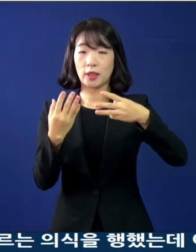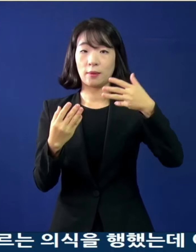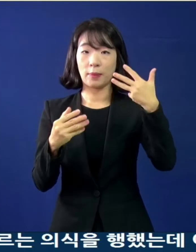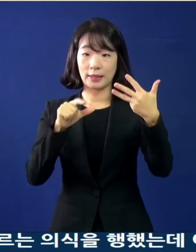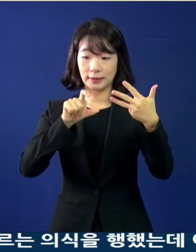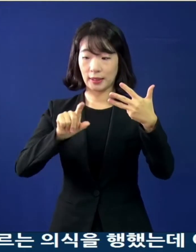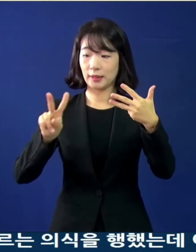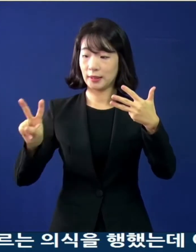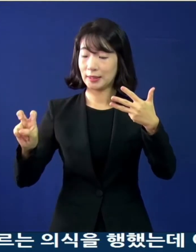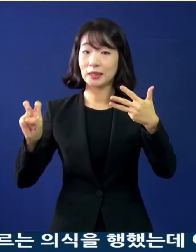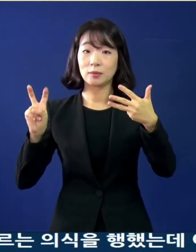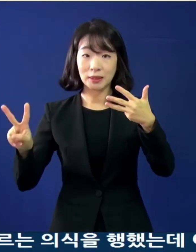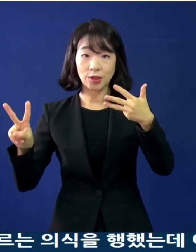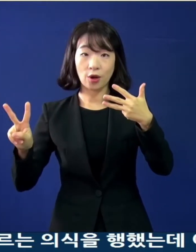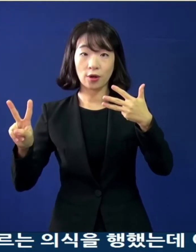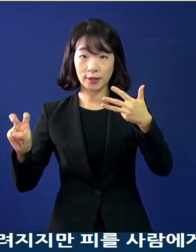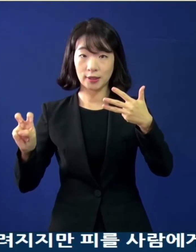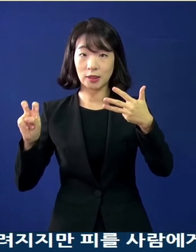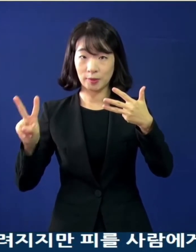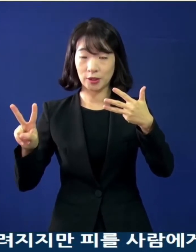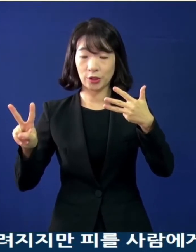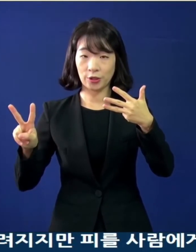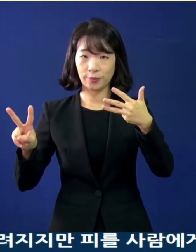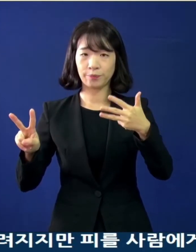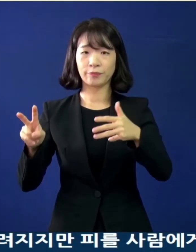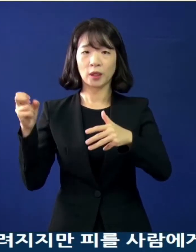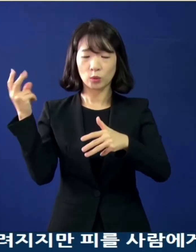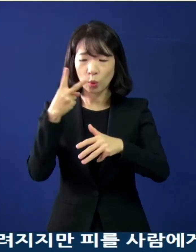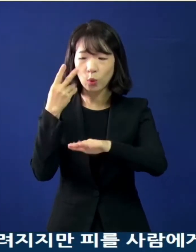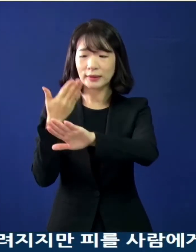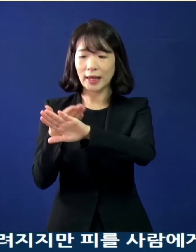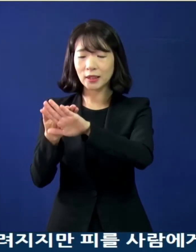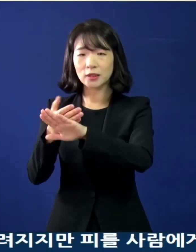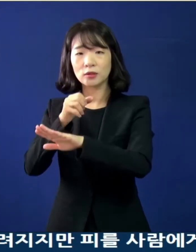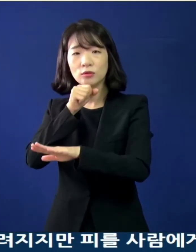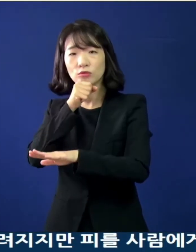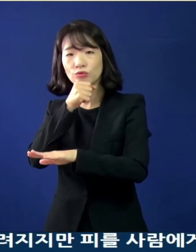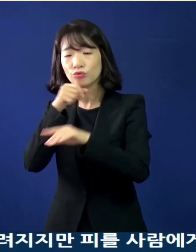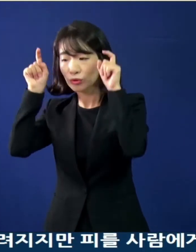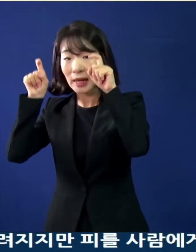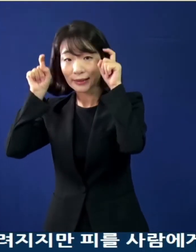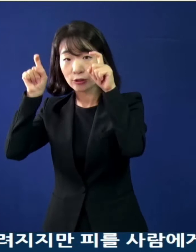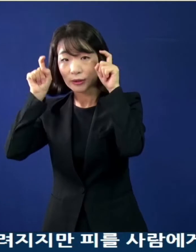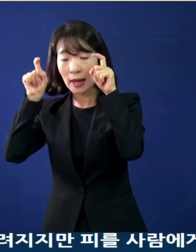22절 제가 읽어드릴게요. 또 다른 수량 곧 위임식의 수량을